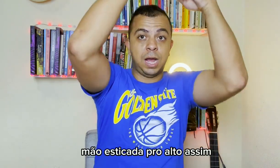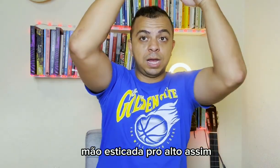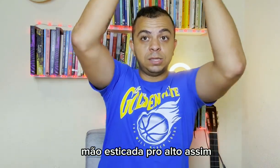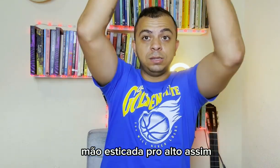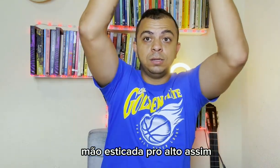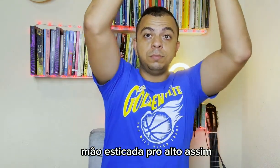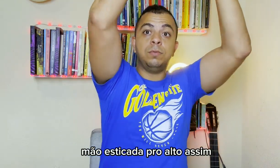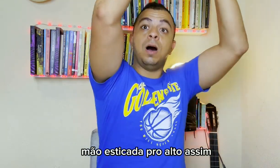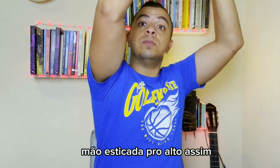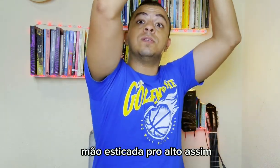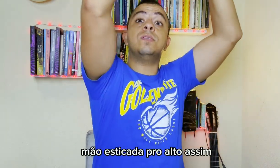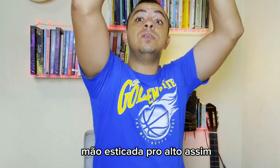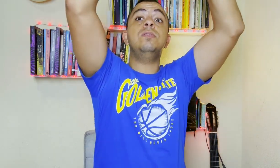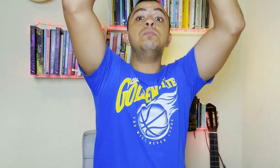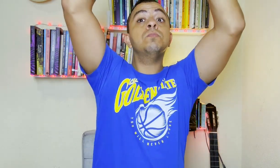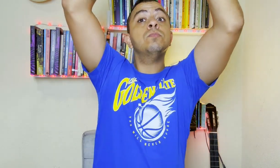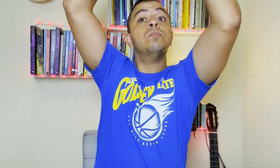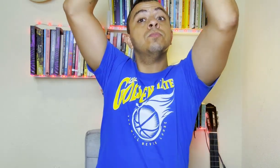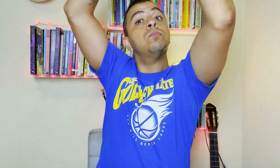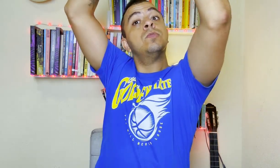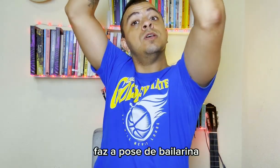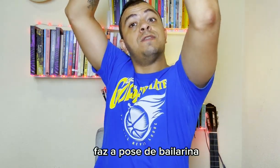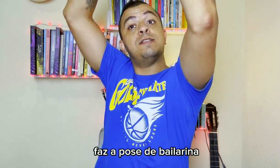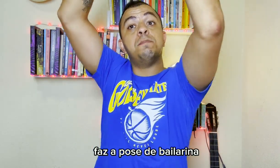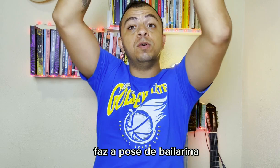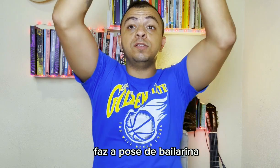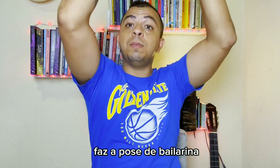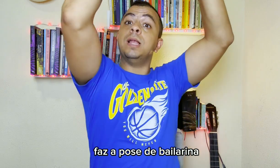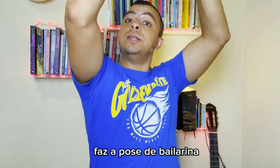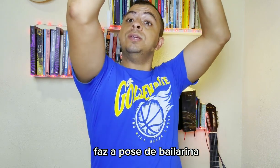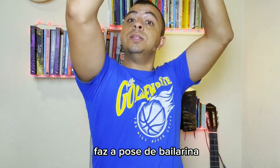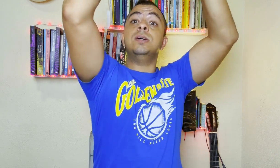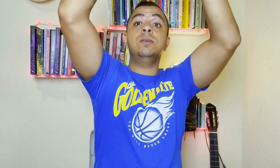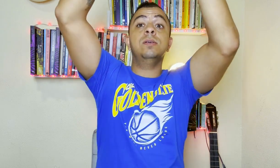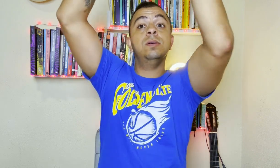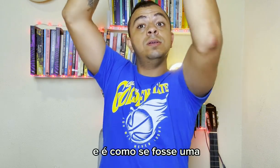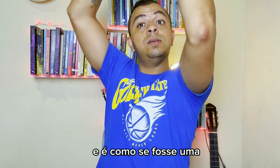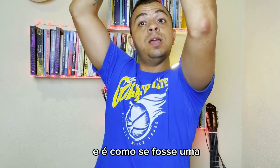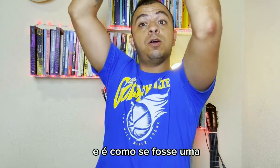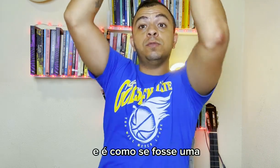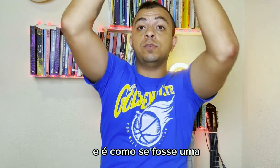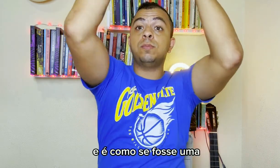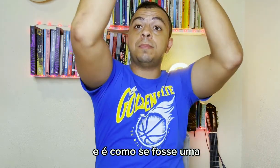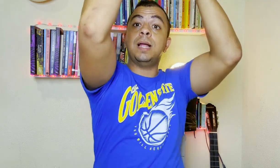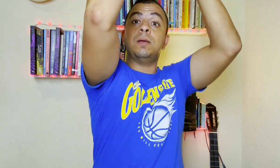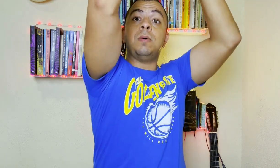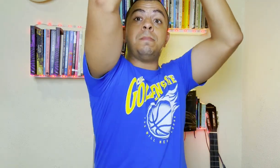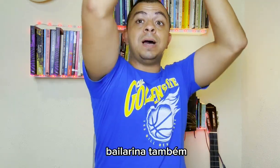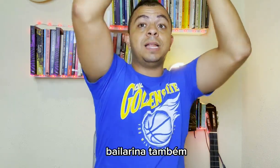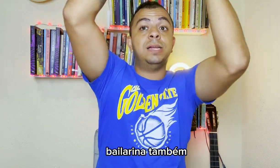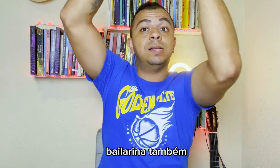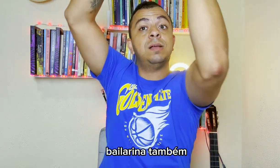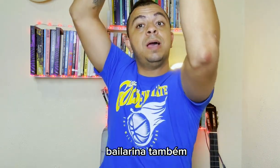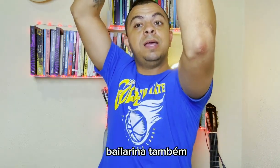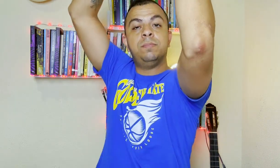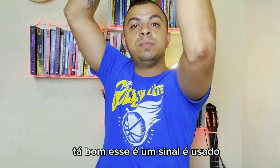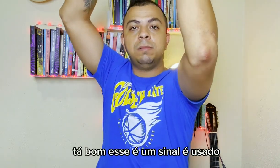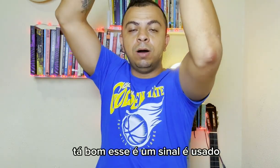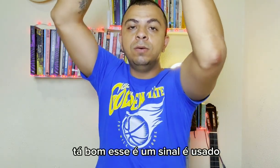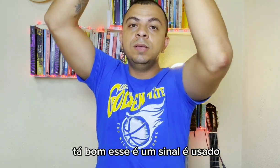esticada, pro alto assim. Faz a pose de bailarina. E é como se fosse uma bailarina também, tá bom?